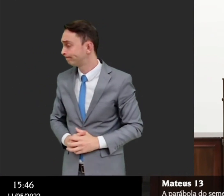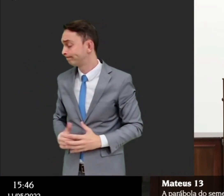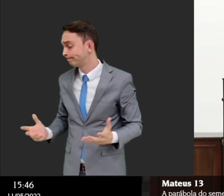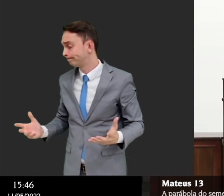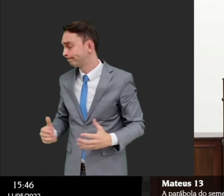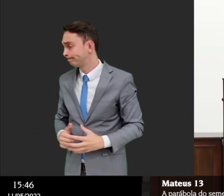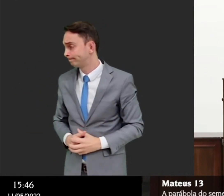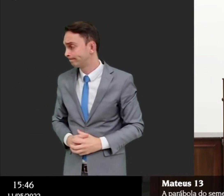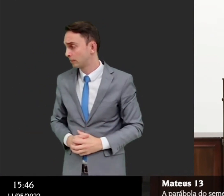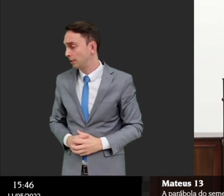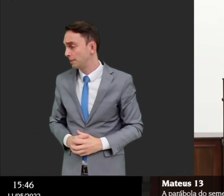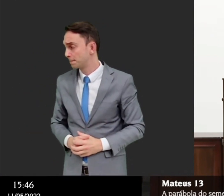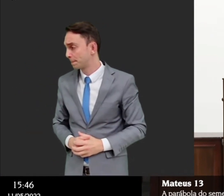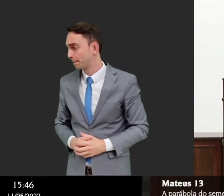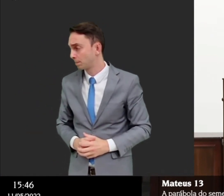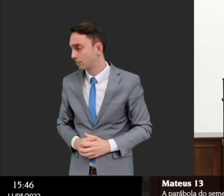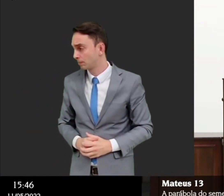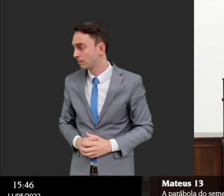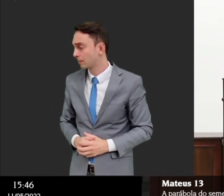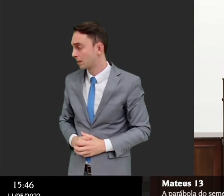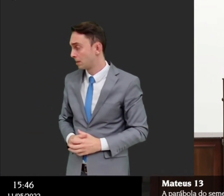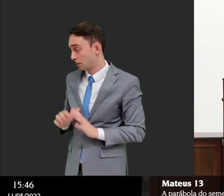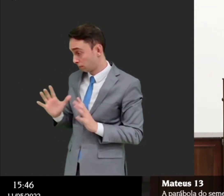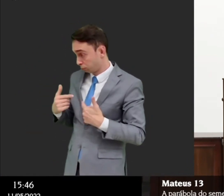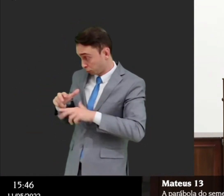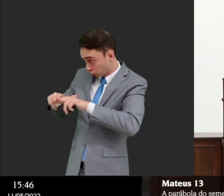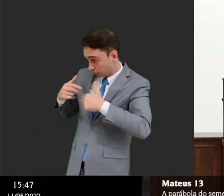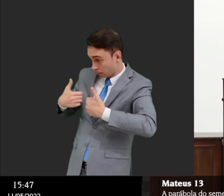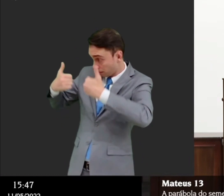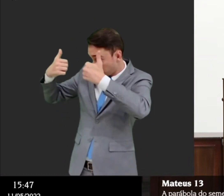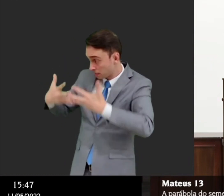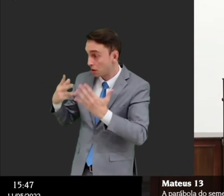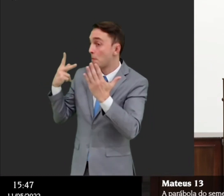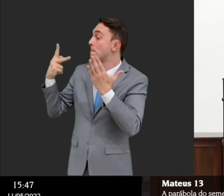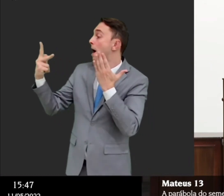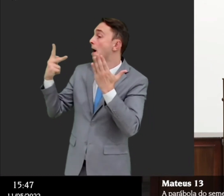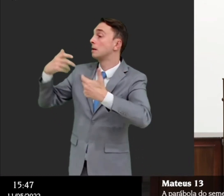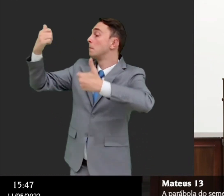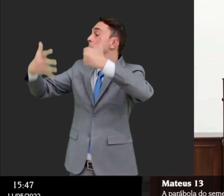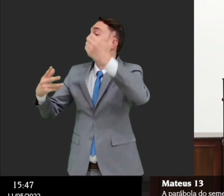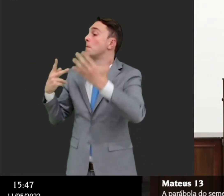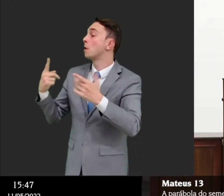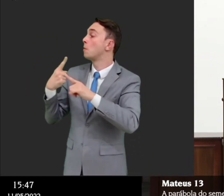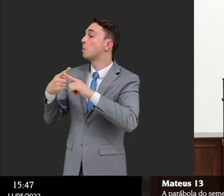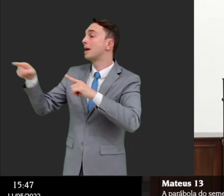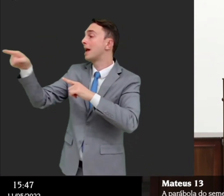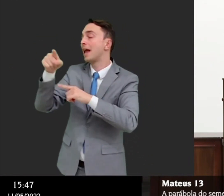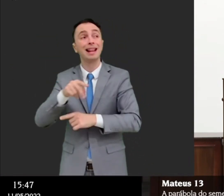Por isso lhes falo por parábola, porque eles vendo não veem, e ouvindo